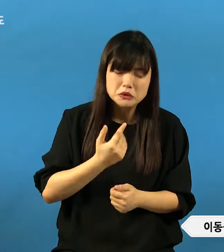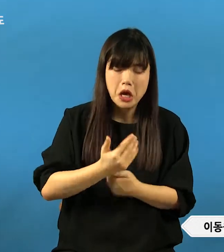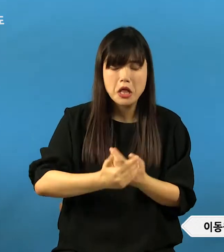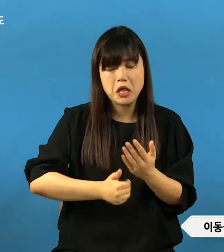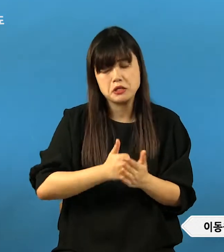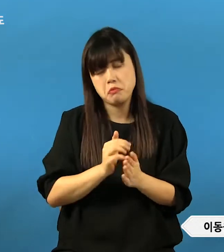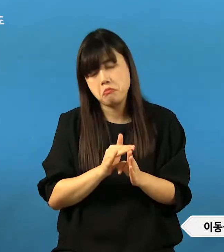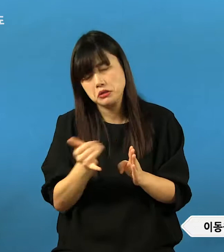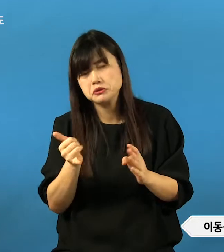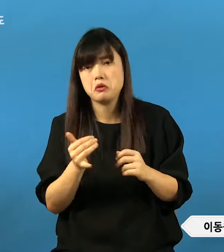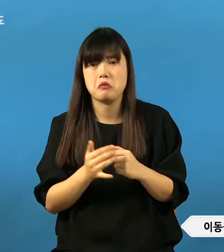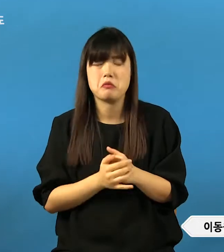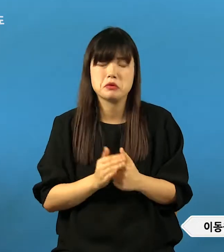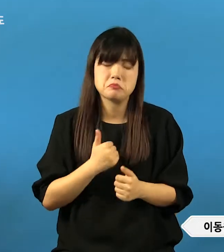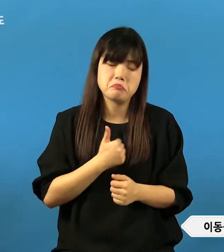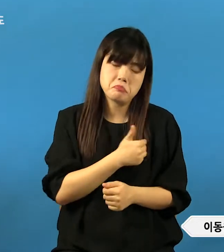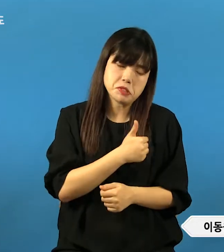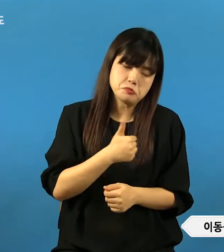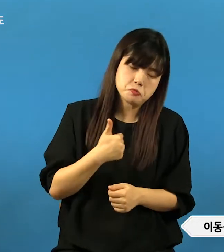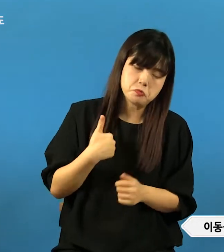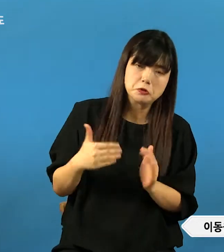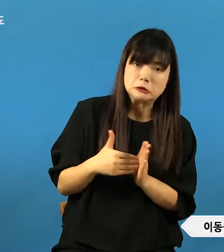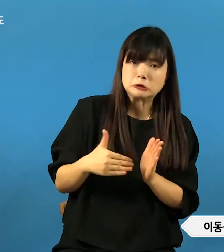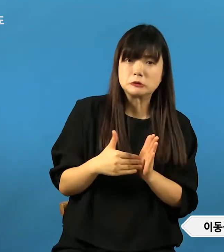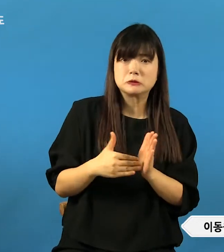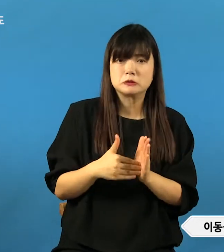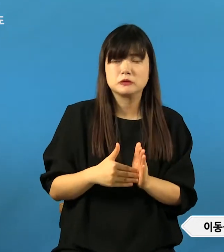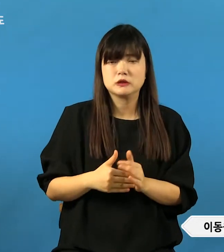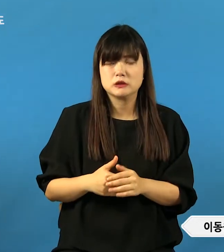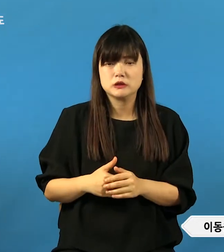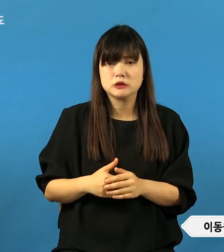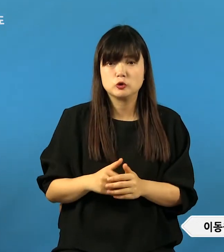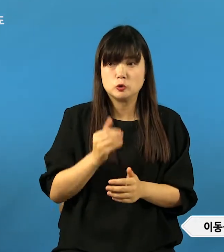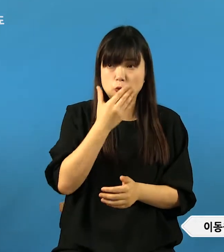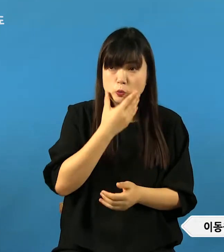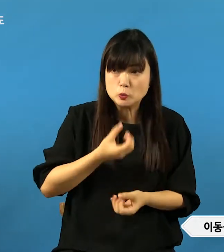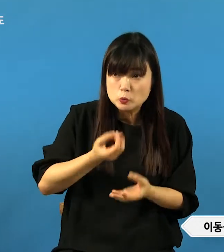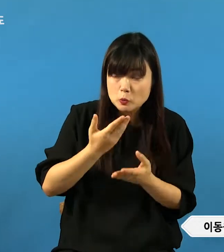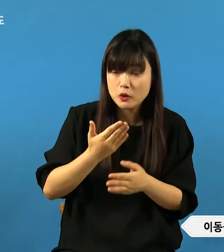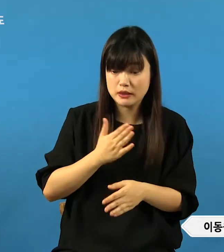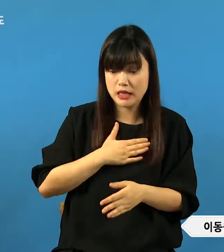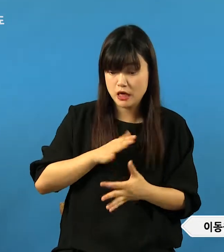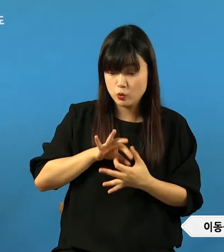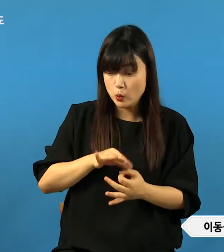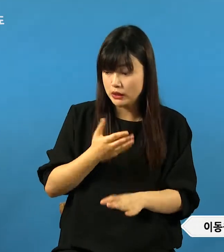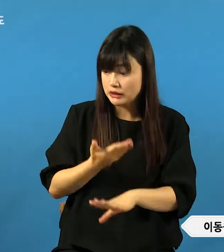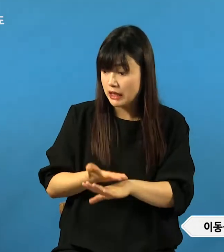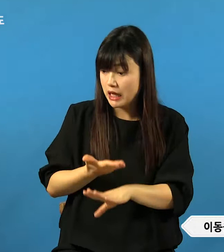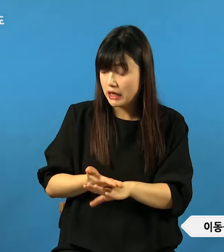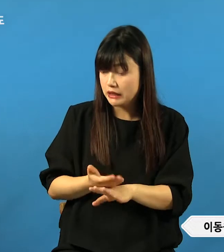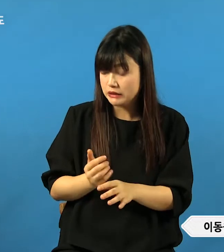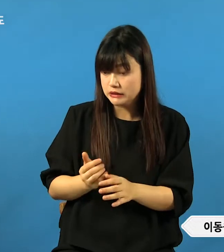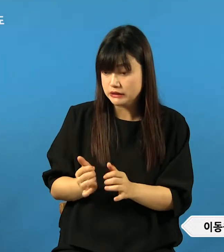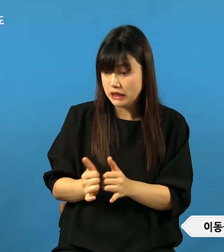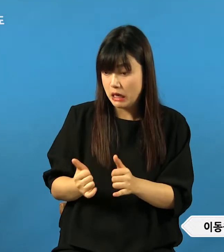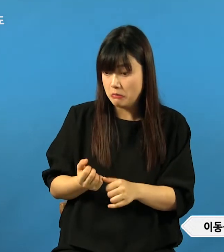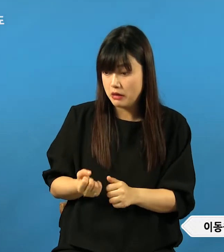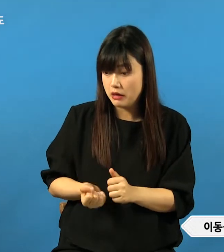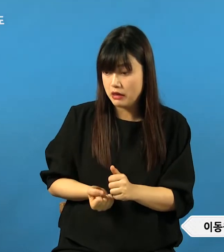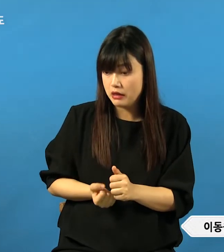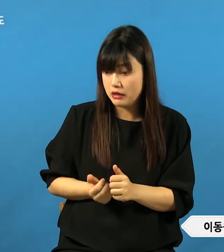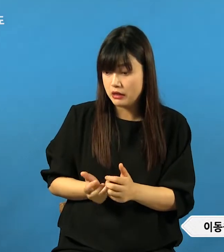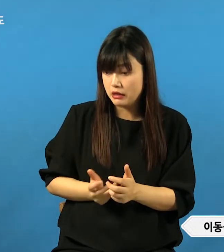하나님의 백성이 되고 거기에 만족하려고 했어요. 다시 말하면 축복이 나를 통해서 다른 민족에게